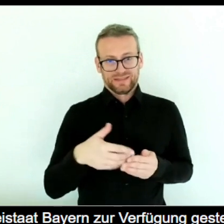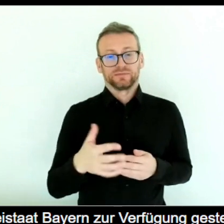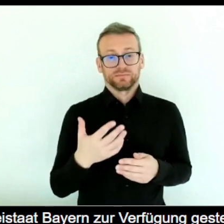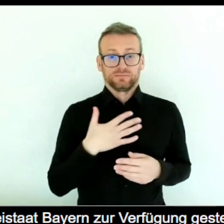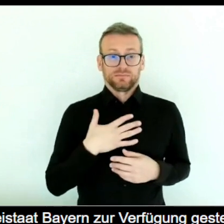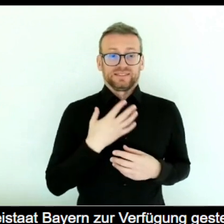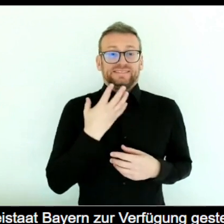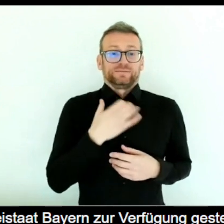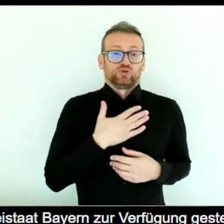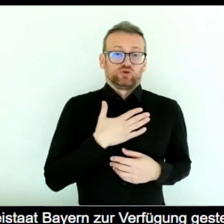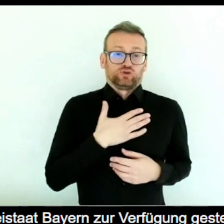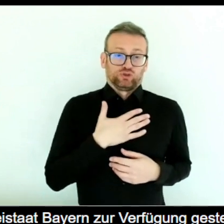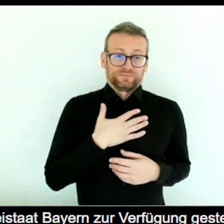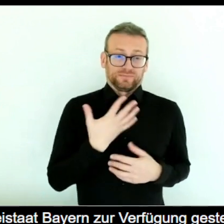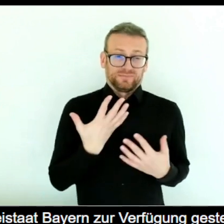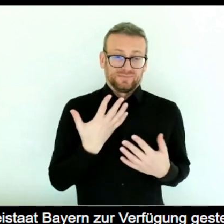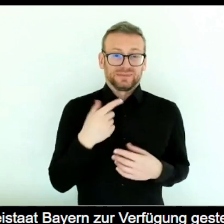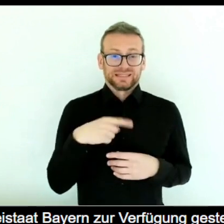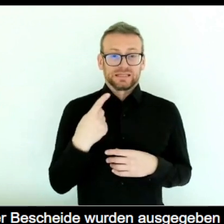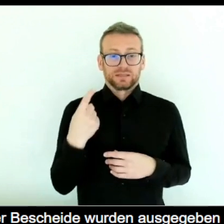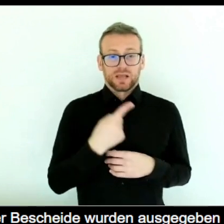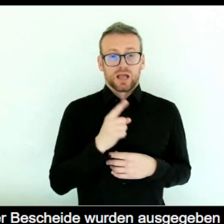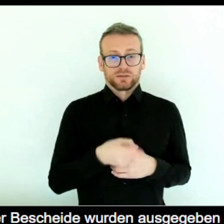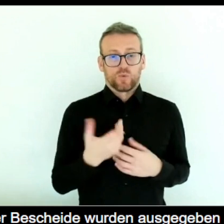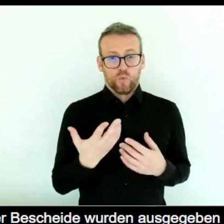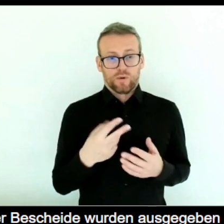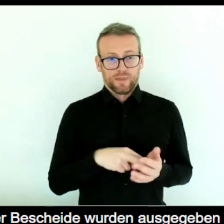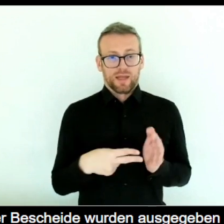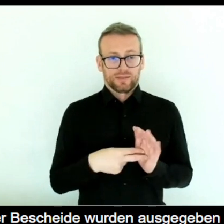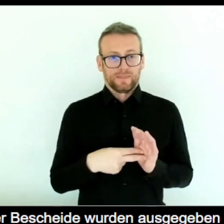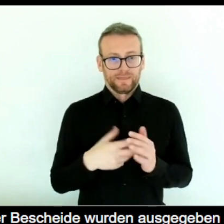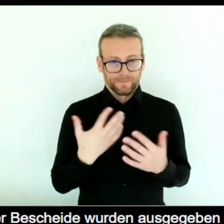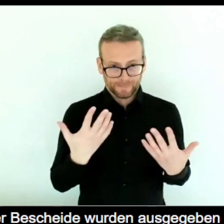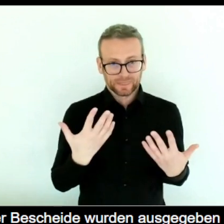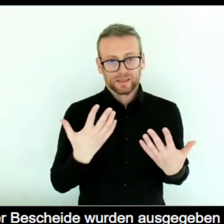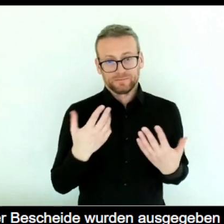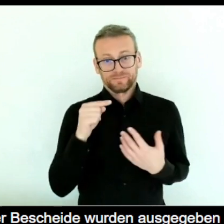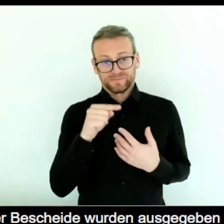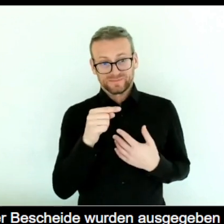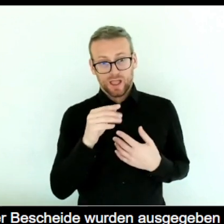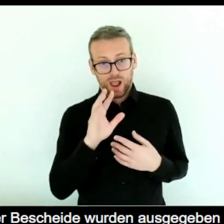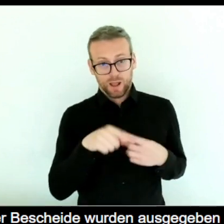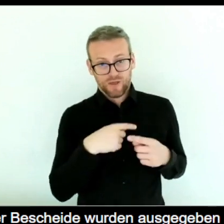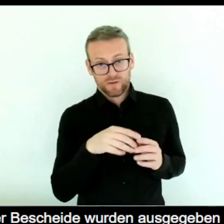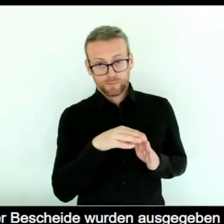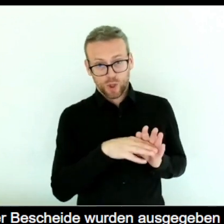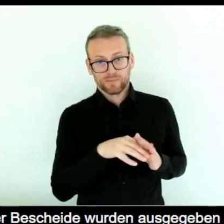Stelle, ihr dürft nicht mehr neue Bescheide rausgeben mit diesen alten Bedingungen, dann ist das sehr schlecht für uns.